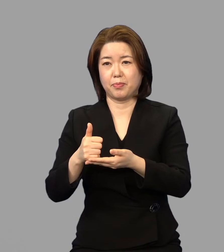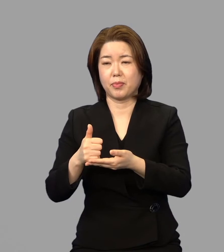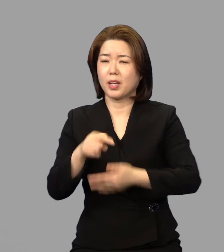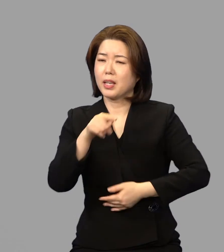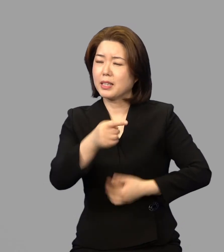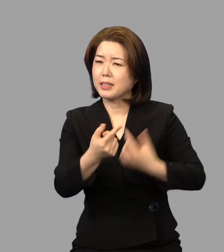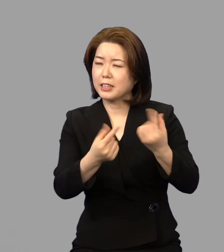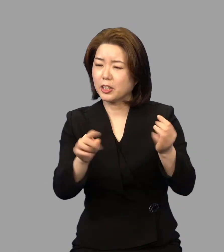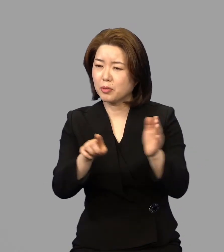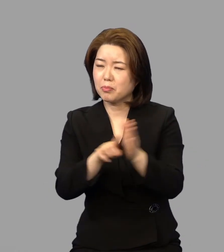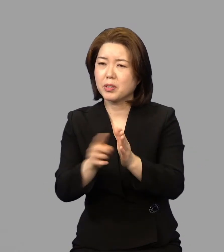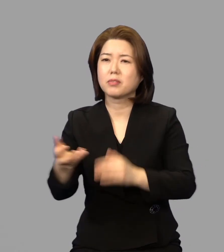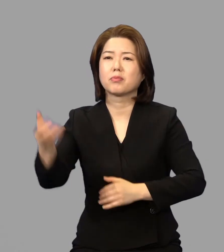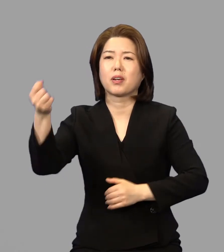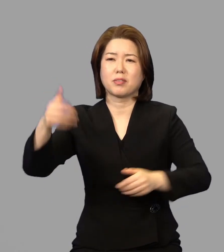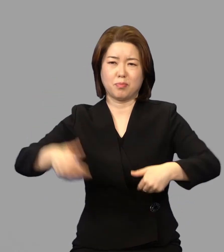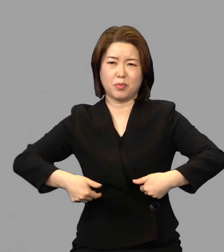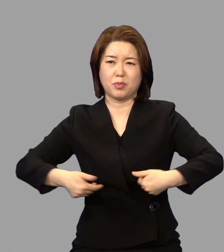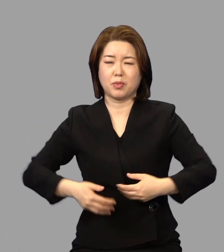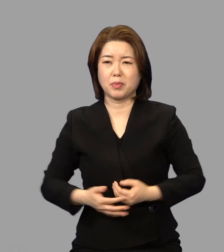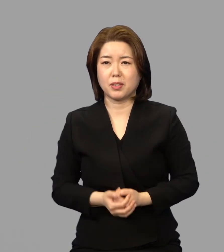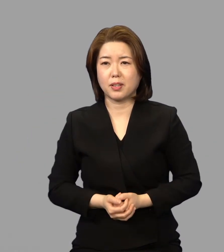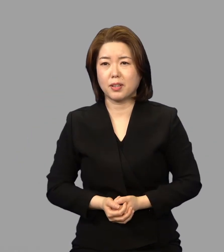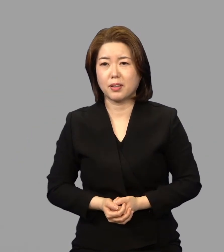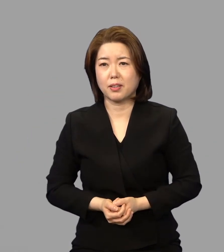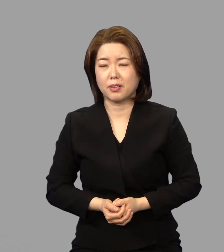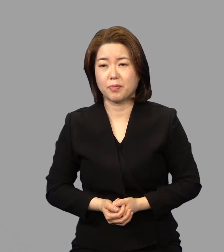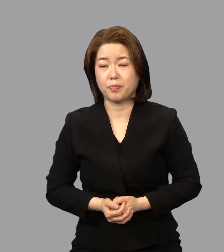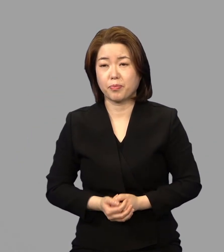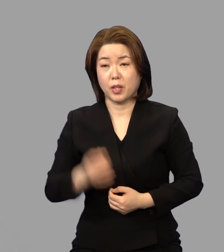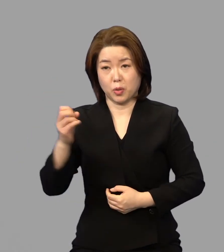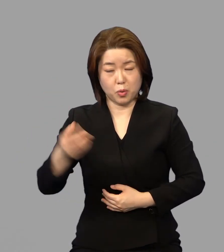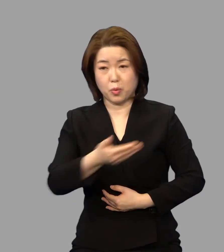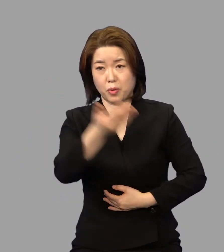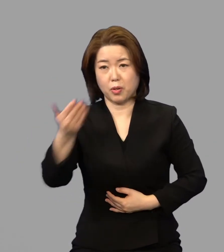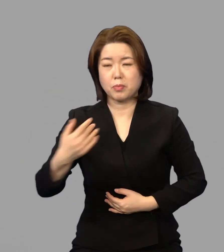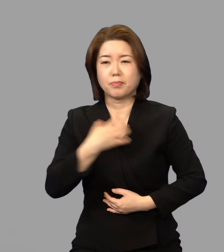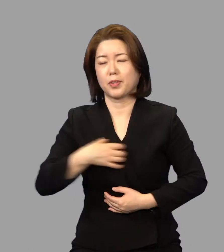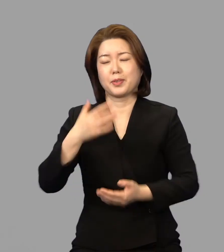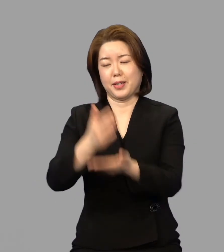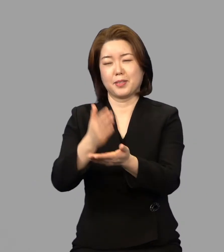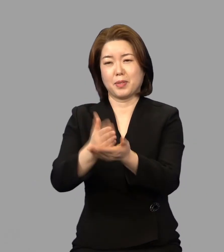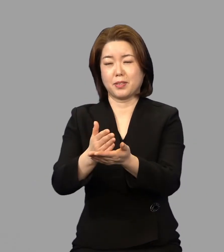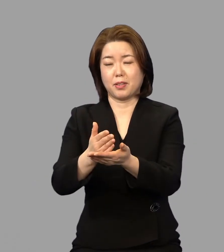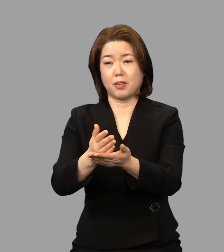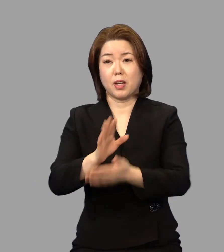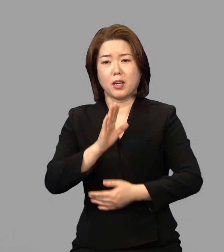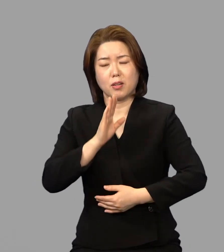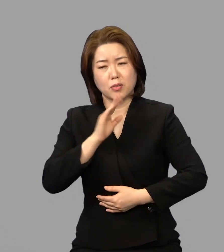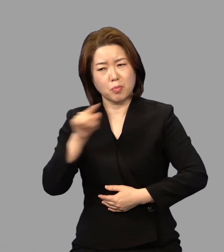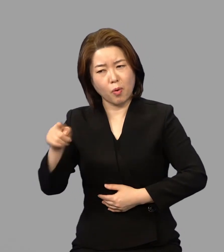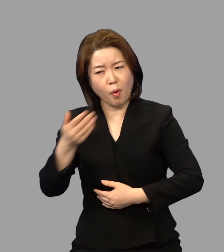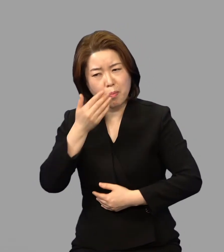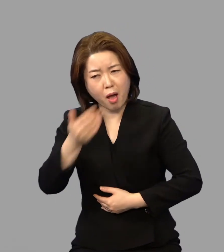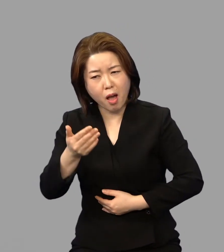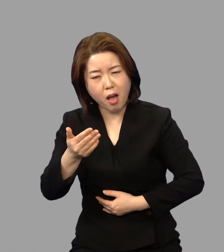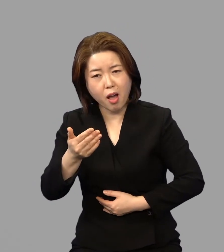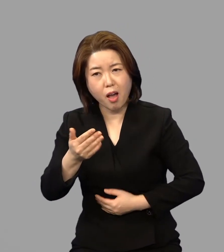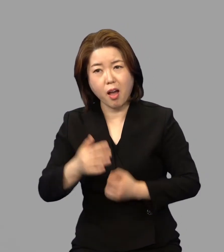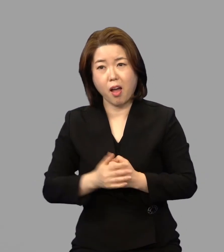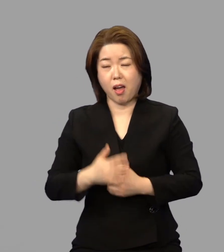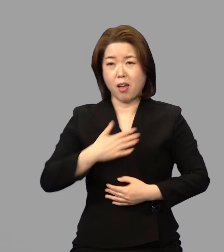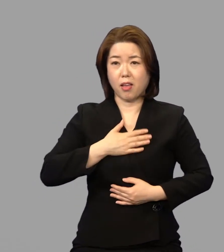그런 믿음을 가져야 한다는 거예요. 그리고 여러분 걱정하지 마세요. 정말 그럴 수 있을까?